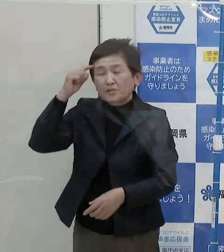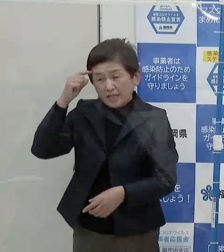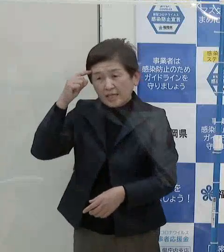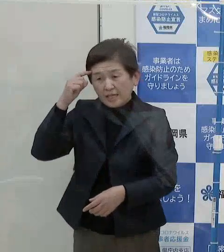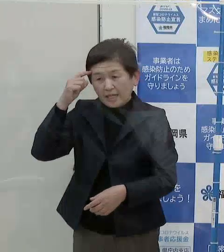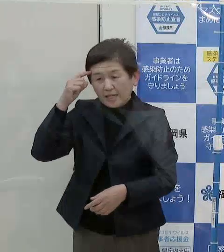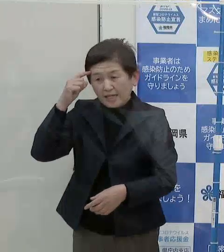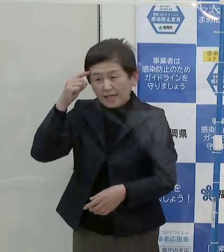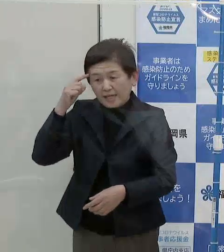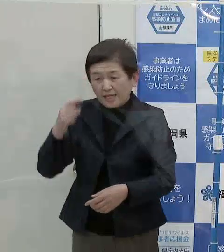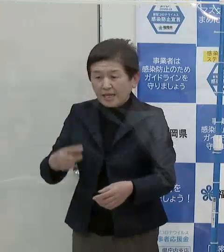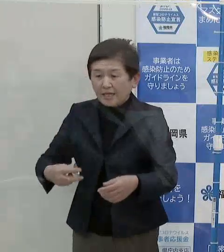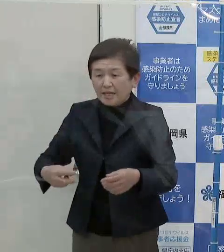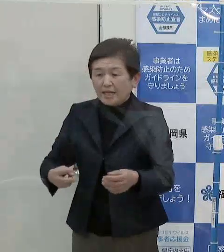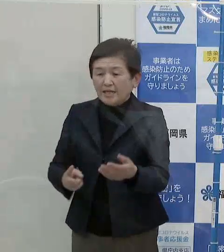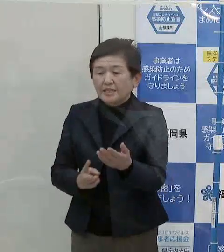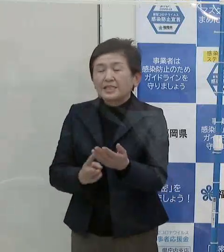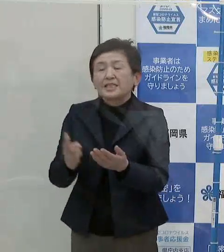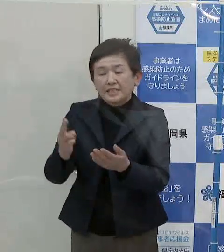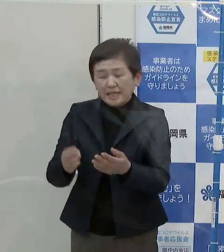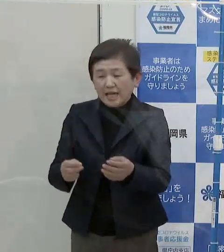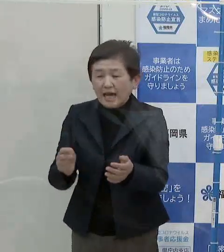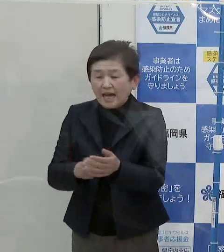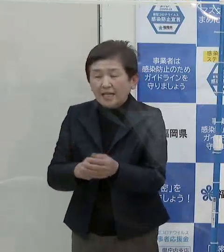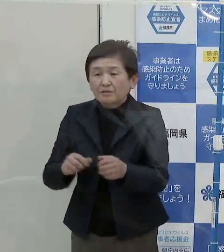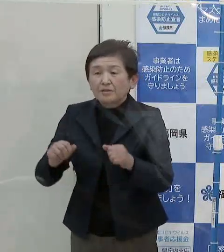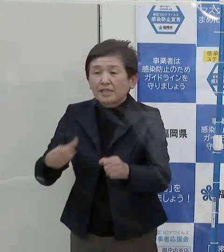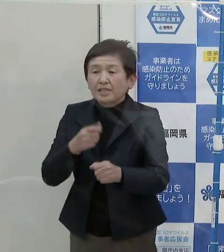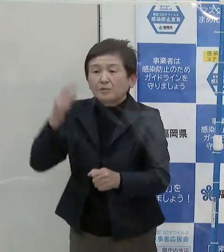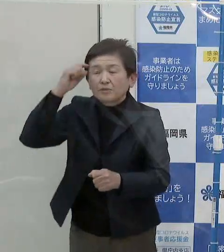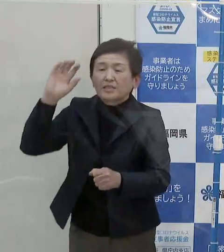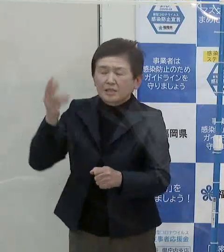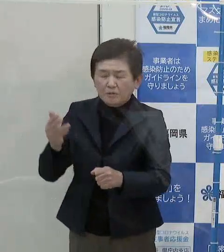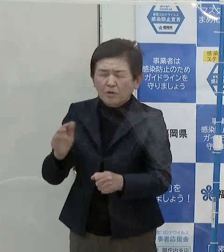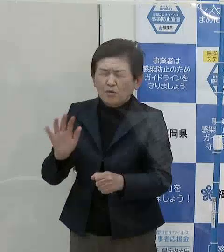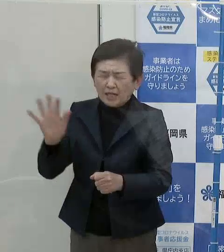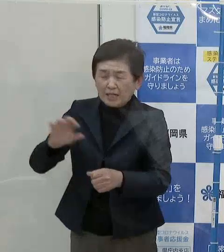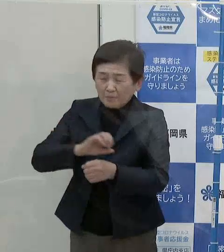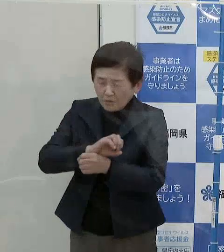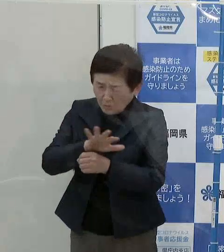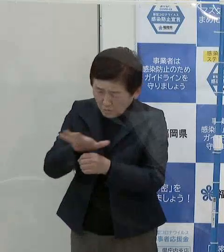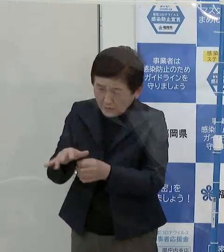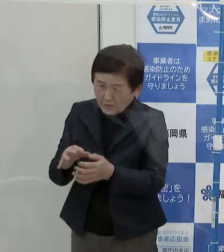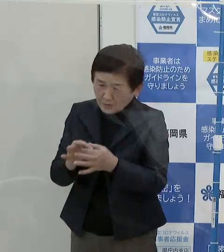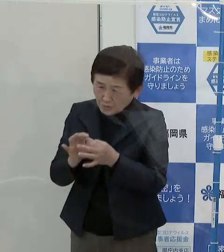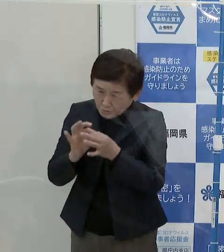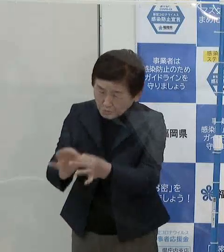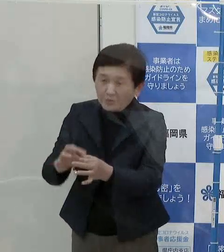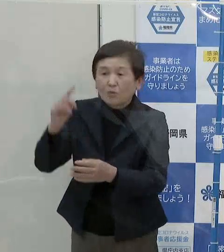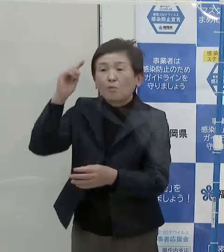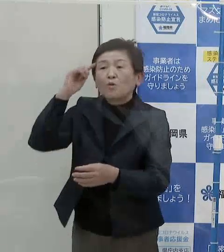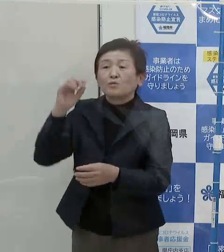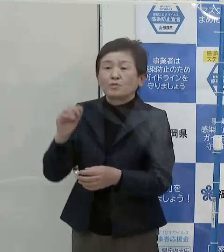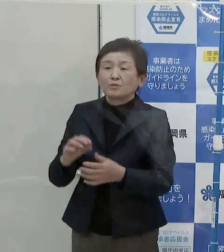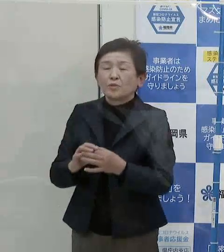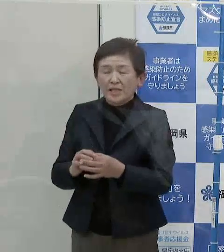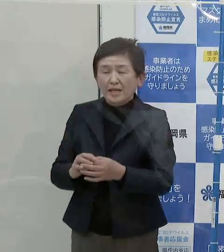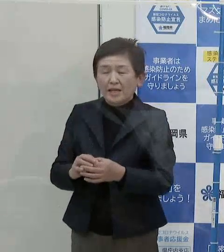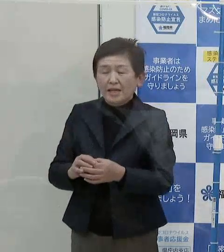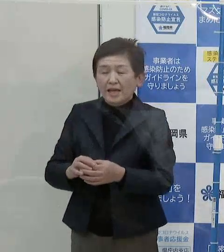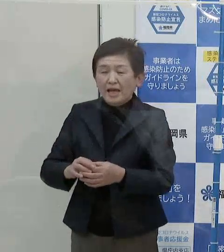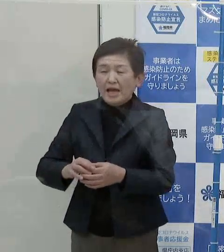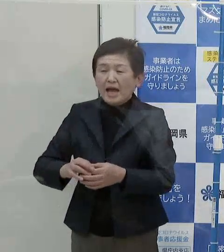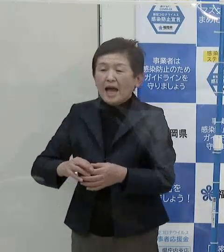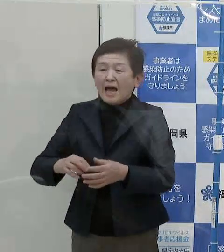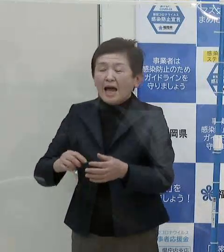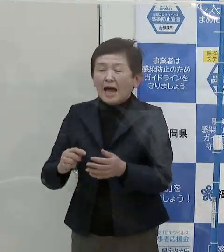ろうとしたんですけれども、これから先コロナと長く向き合っていかなければならないということも考えますとですね、一つでも多くのお